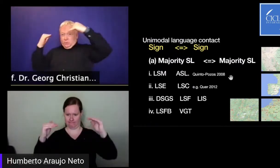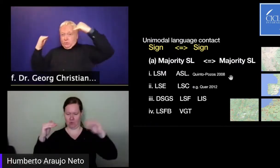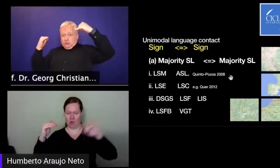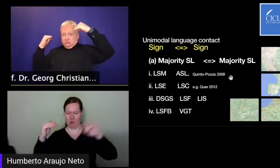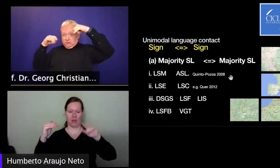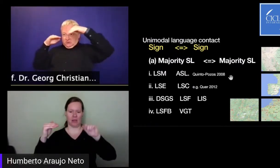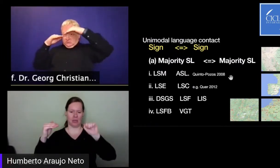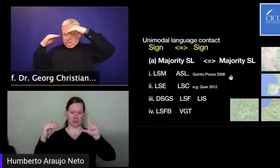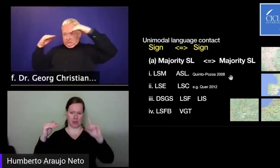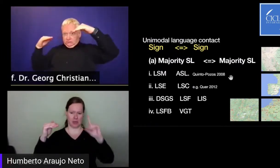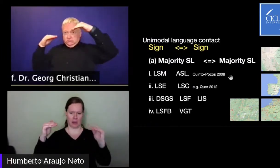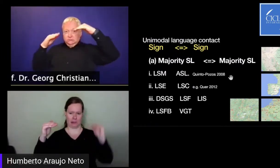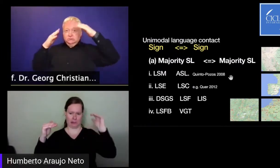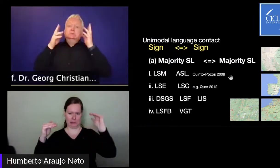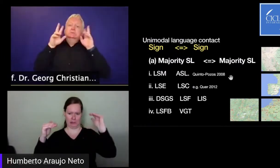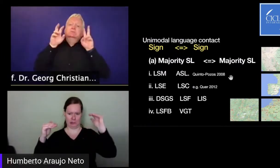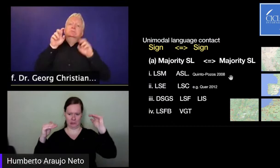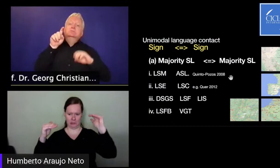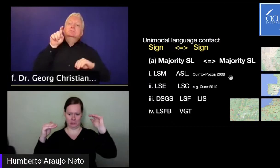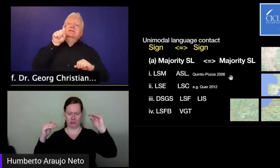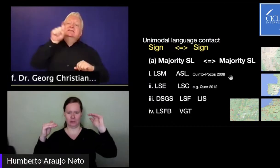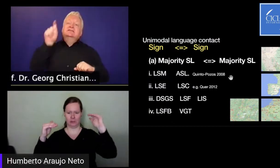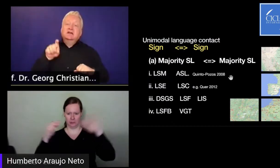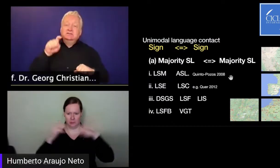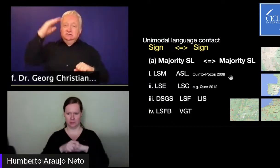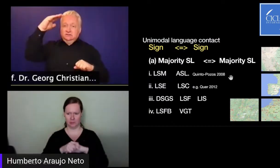que estão aí nesse patamar majoritário.